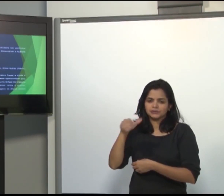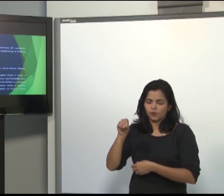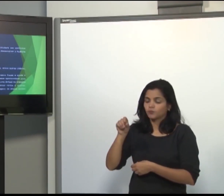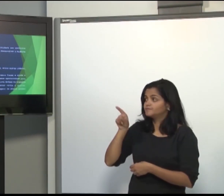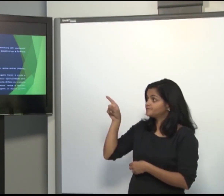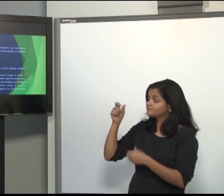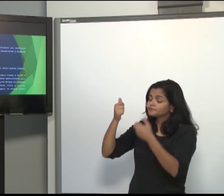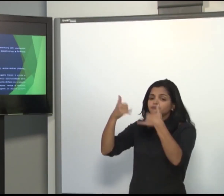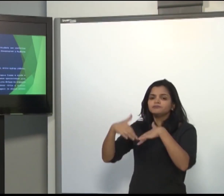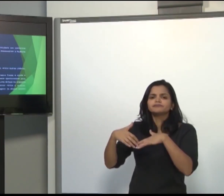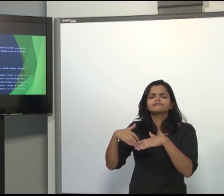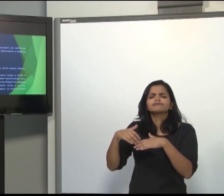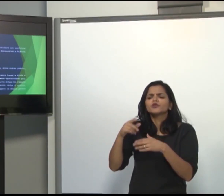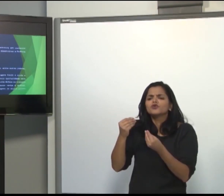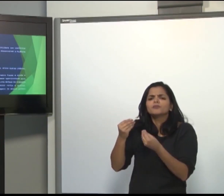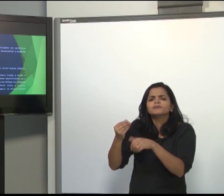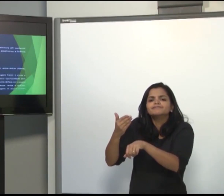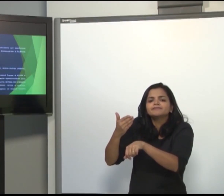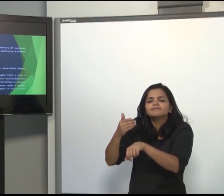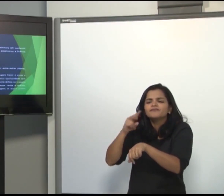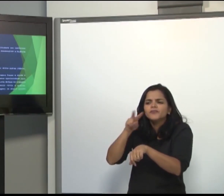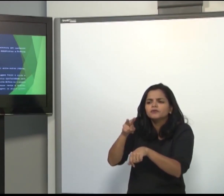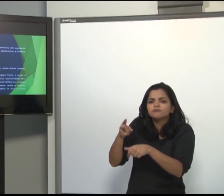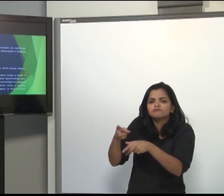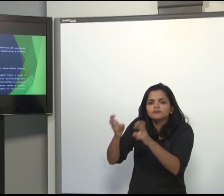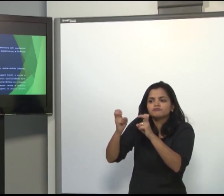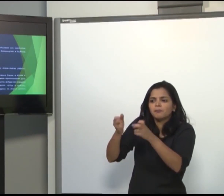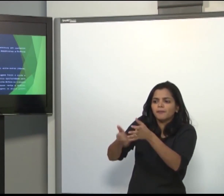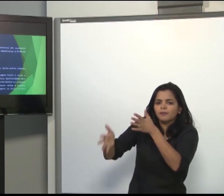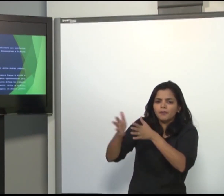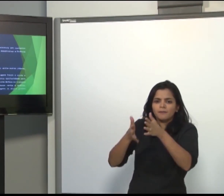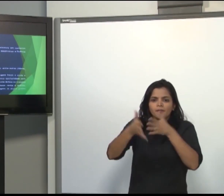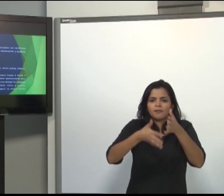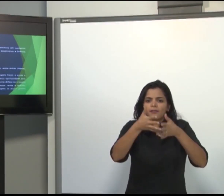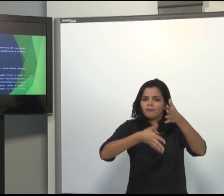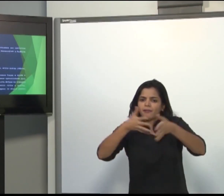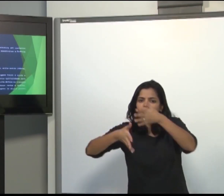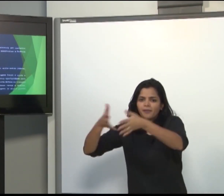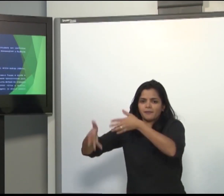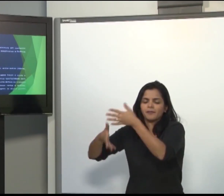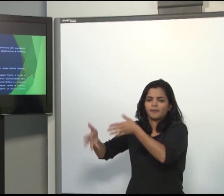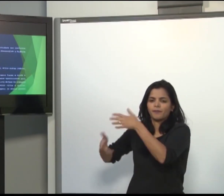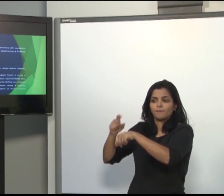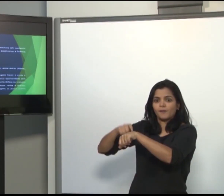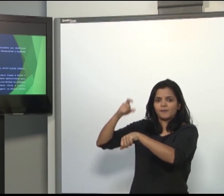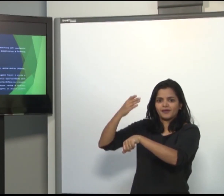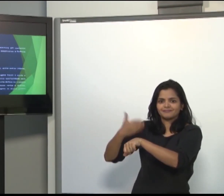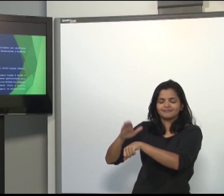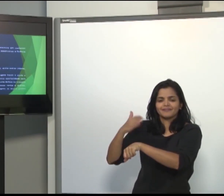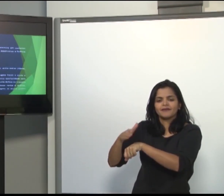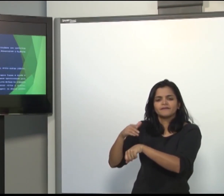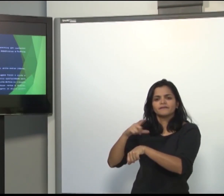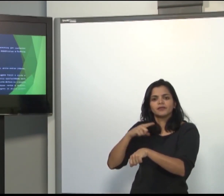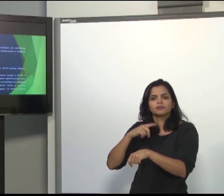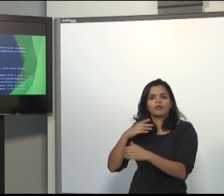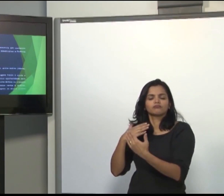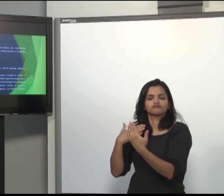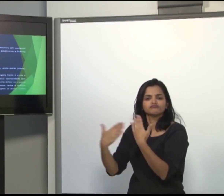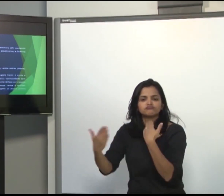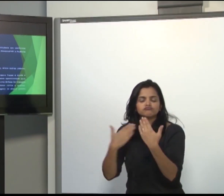produção. Então, percebam que há ali a sinalização, há o treino da língua de sinais,